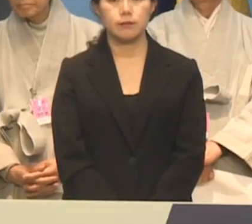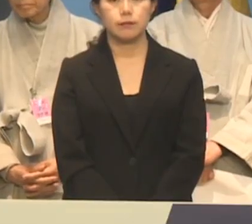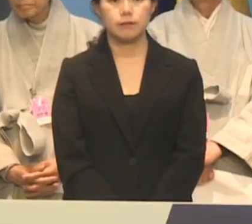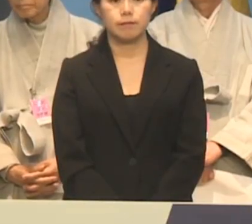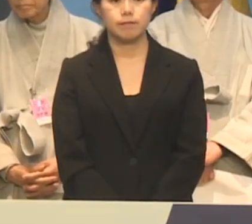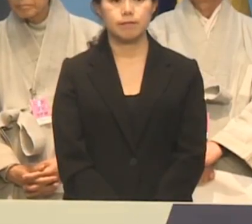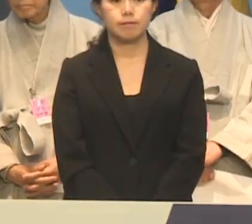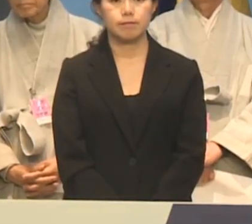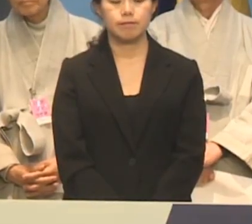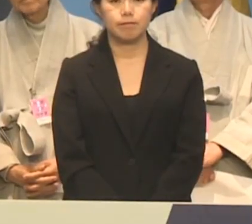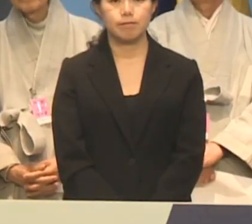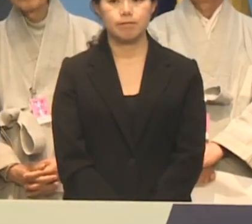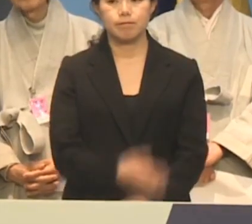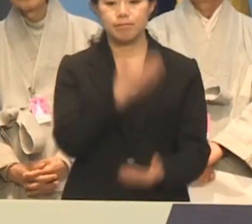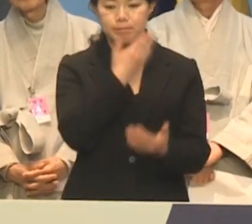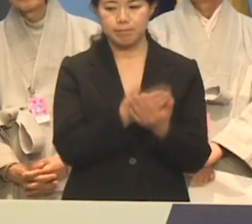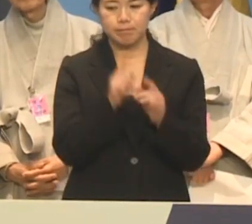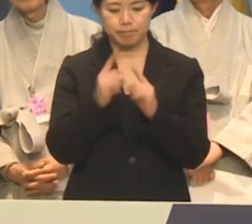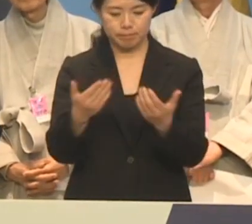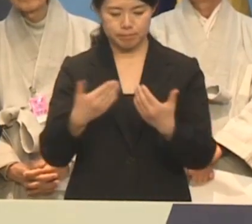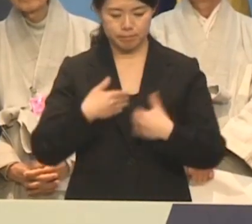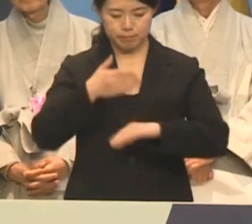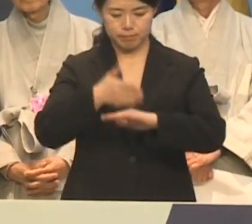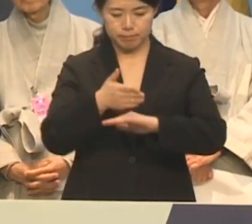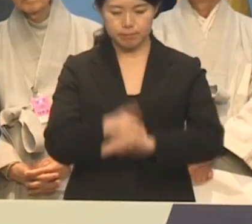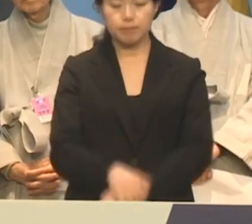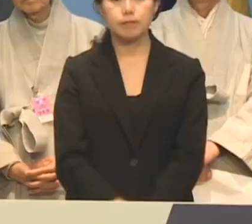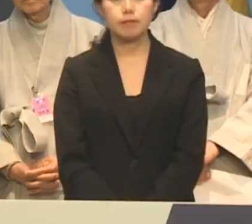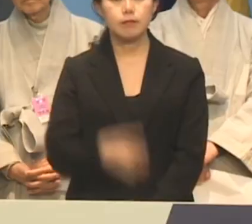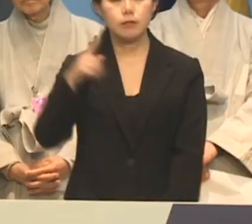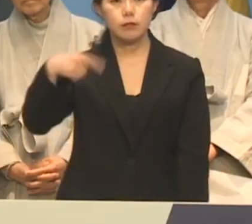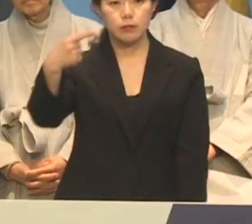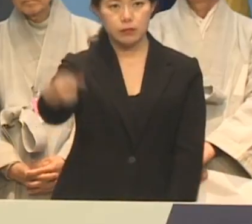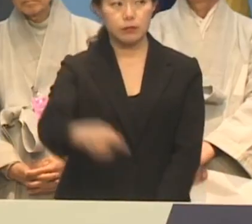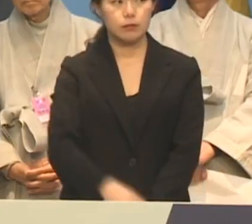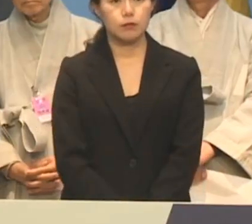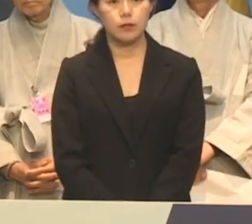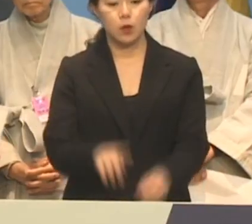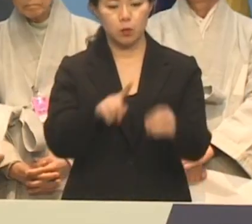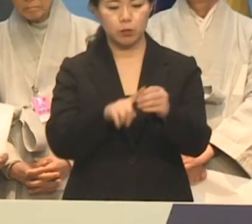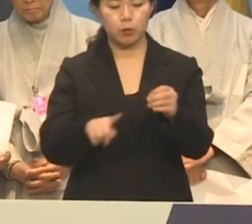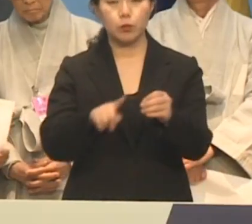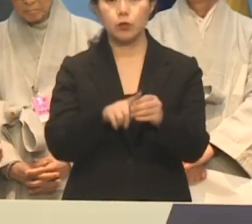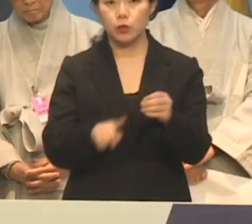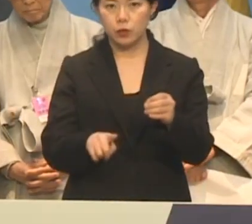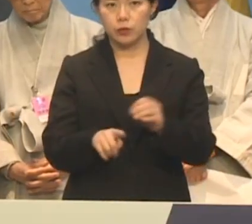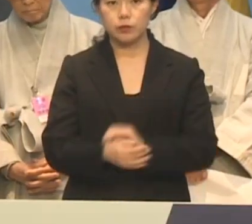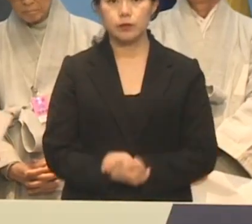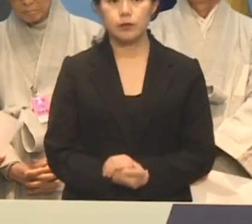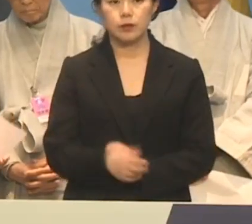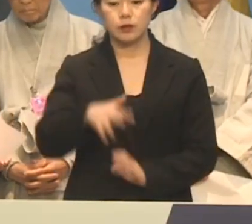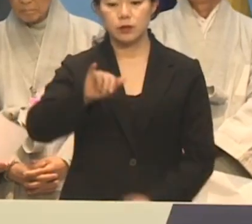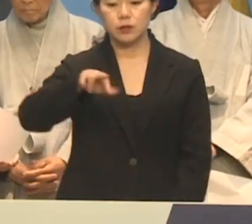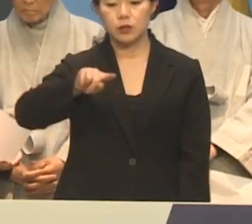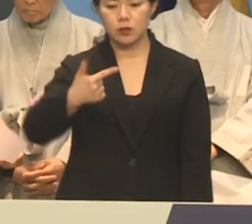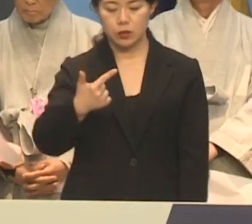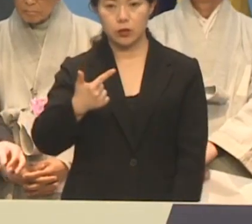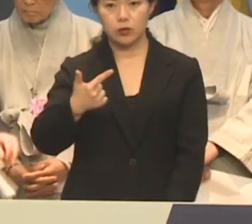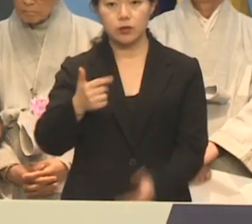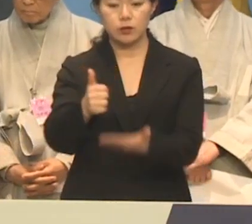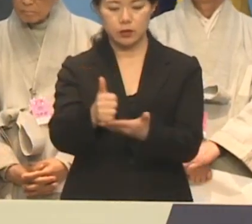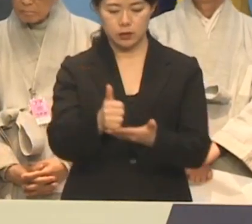예, 귀한 말씀 감사드립니다. 이어서 불교계 지선 스님께서